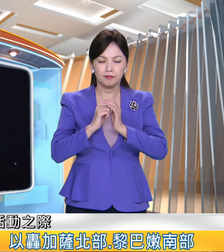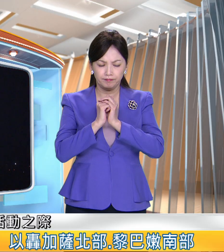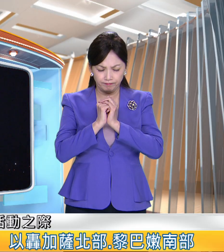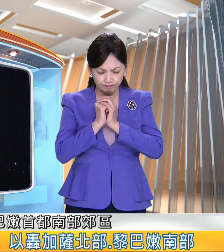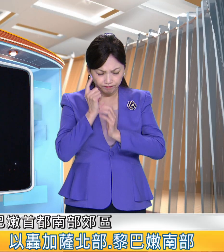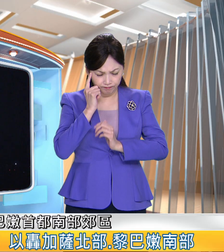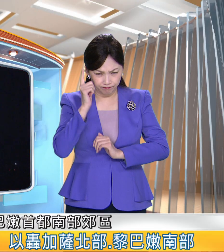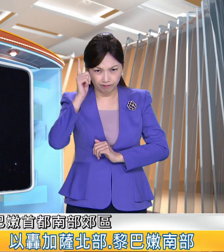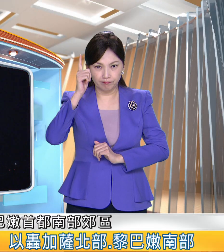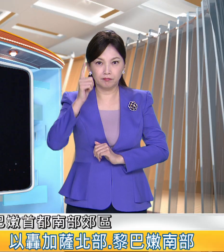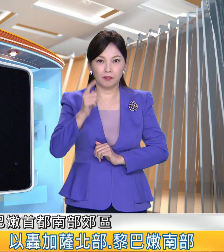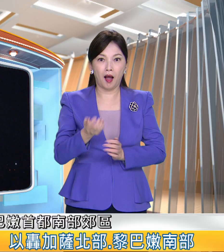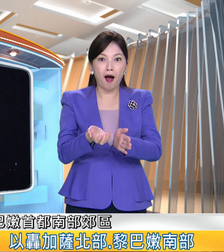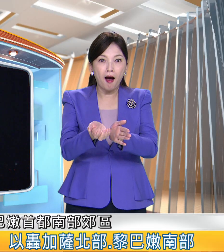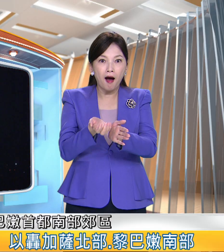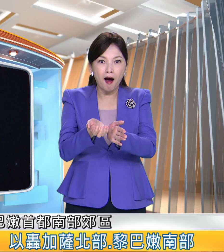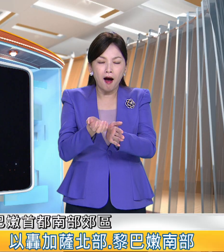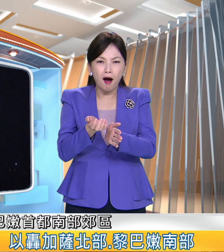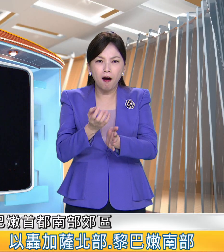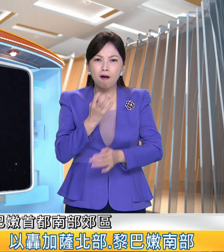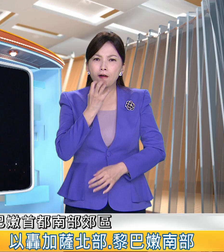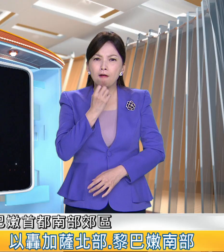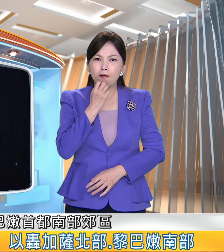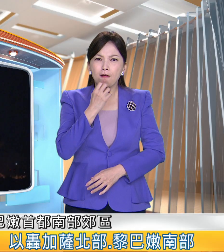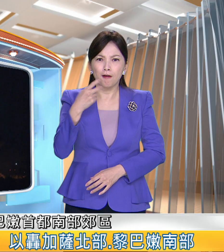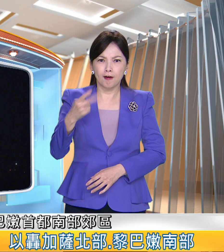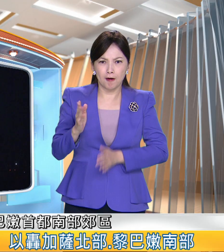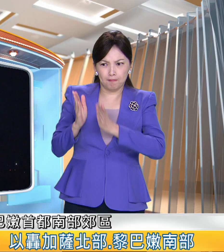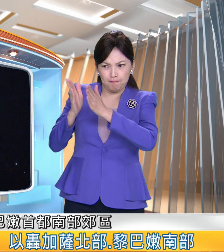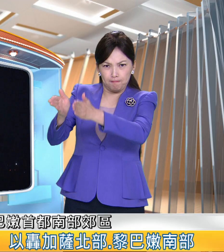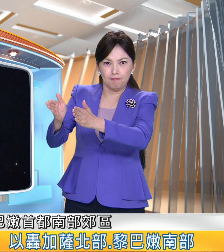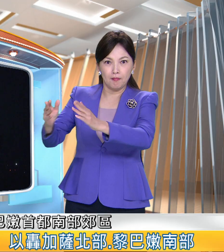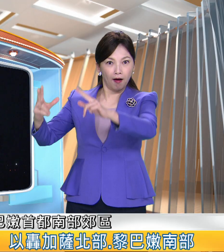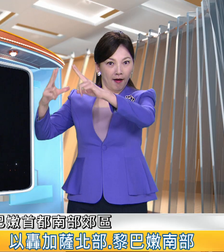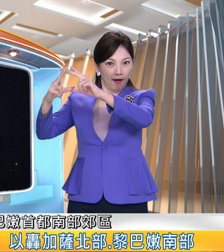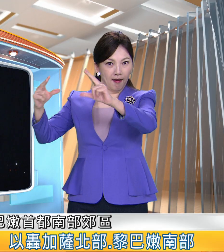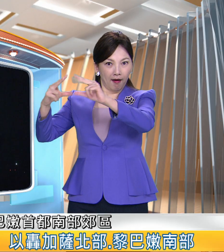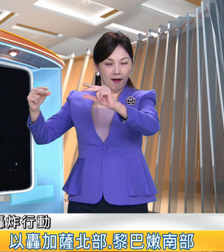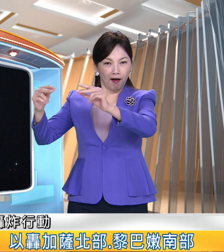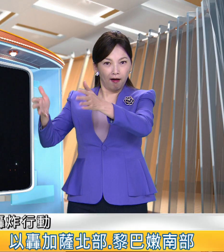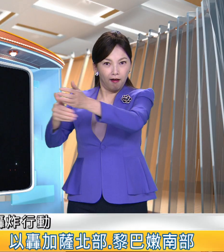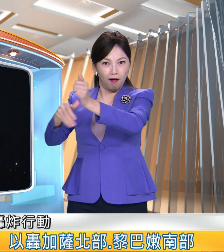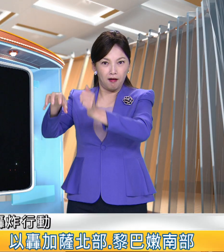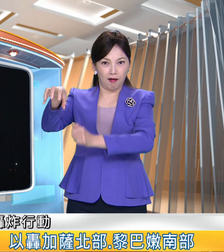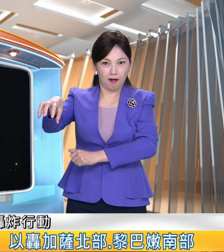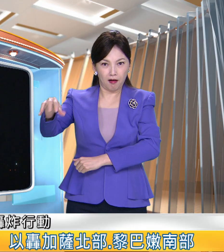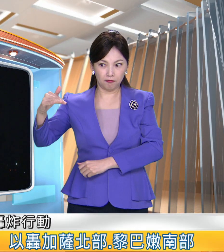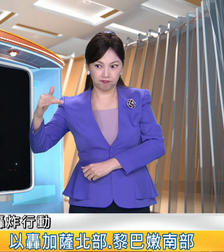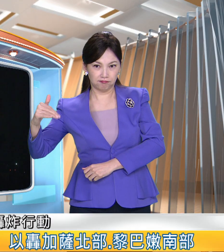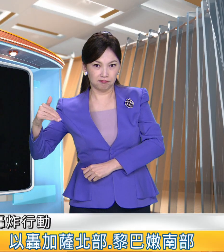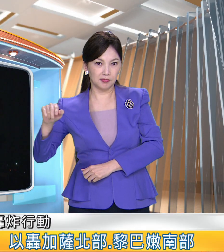对黎巴嫩首都南部郊区发动最新一波轰炸行动。